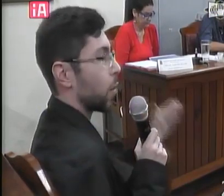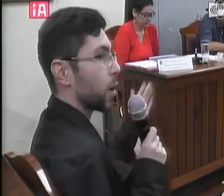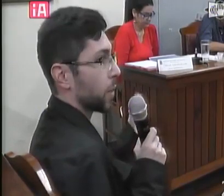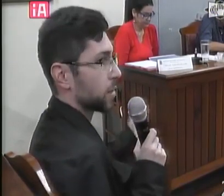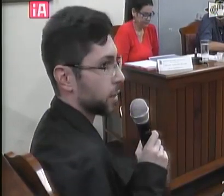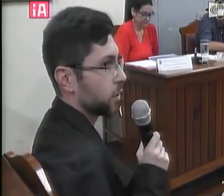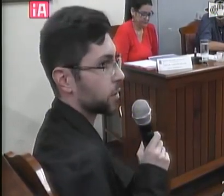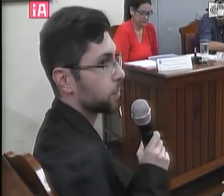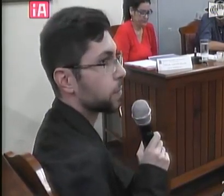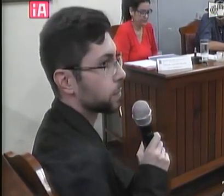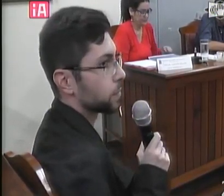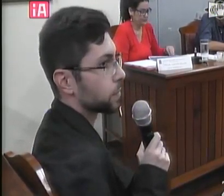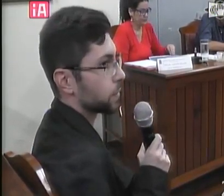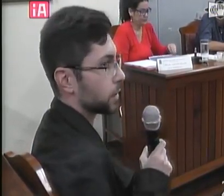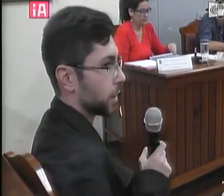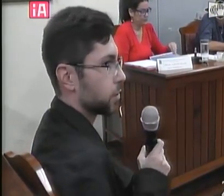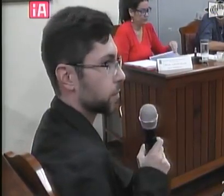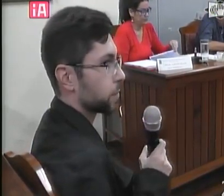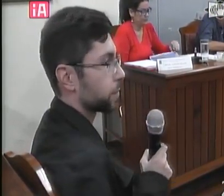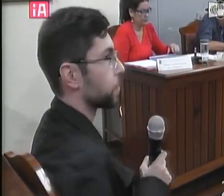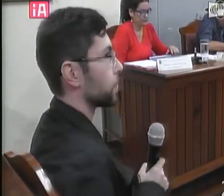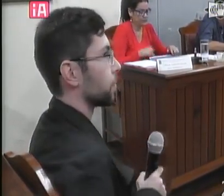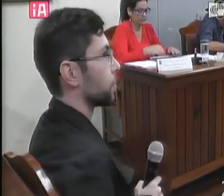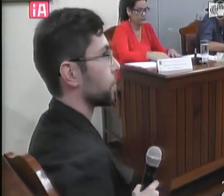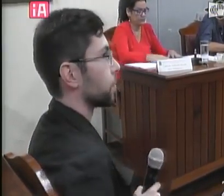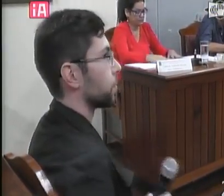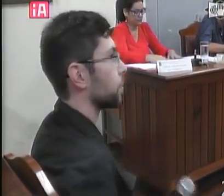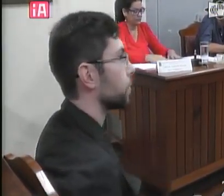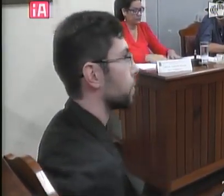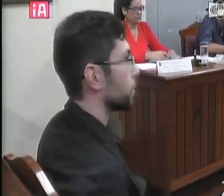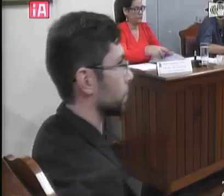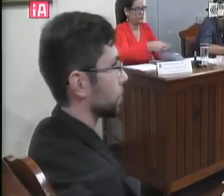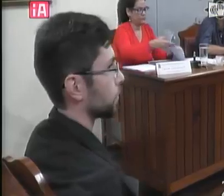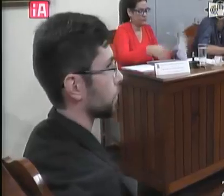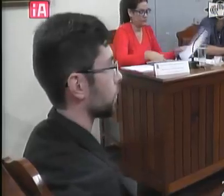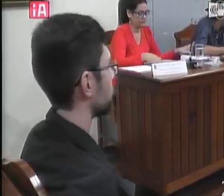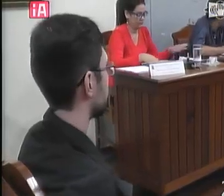Mas até o ano passado havia. Ok, obrigado. Sem mais, César.